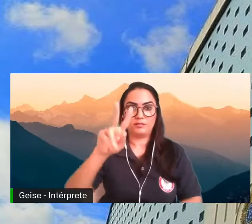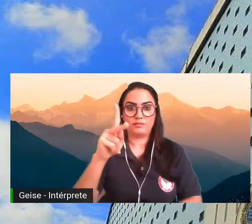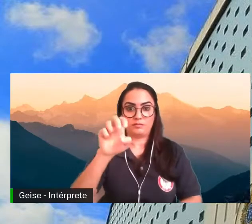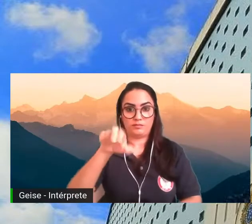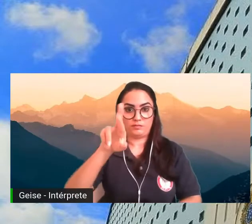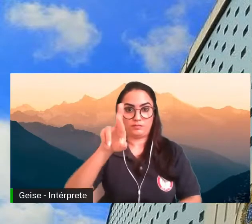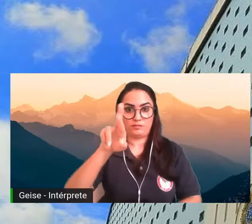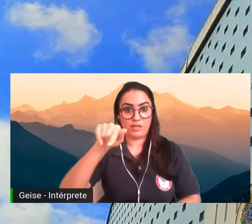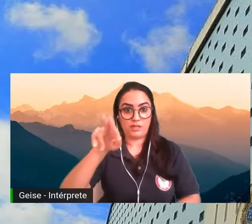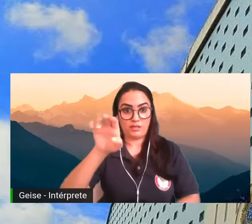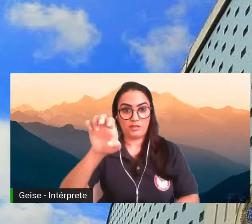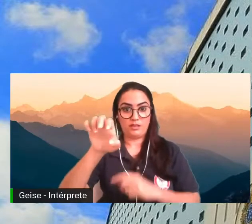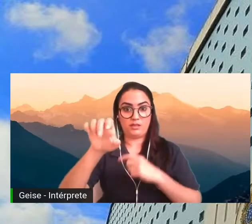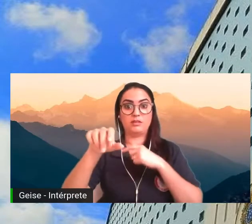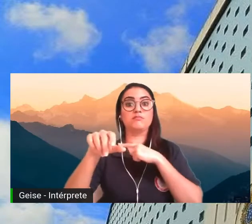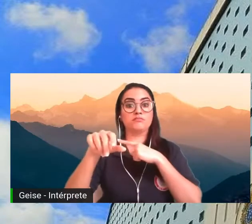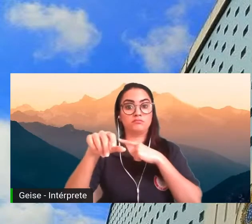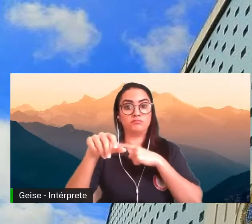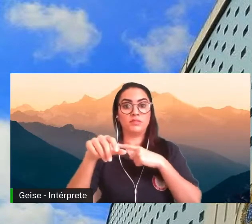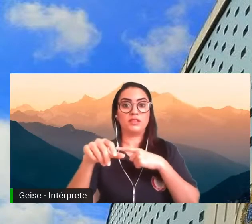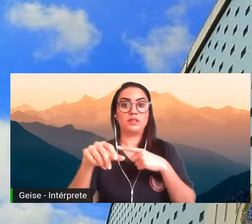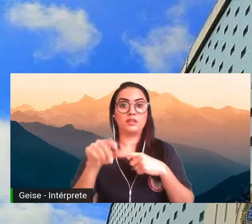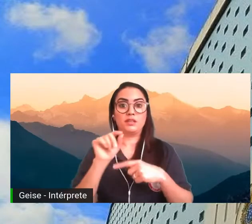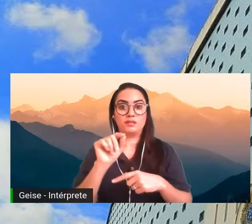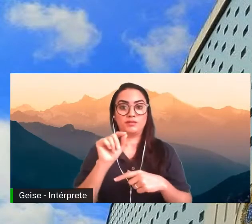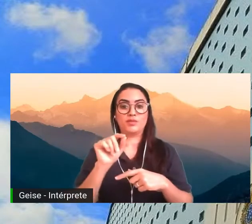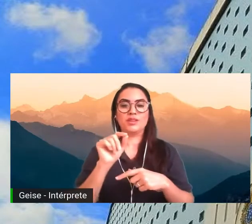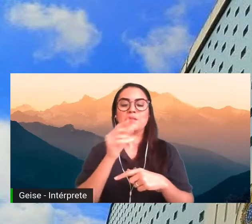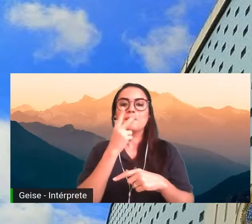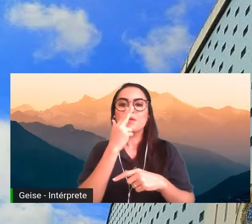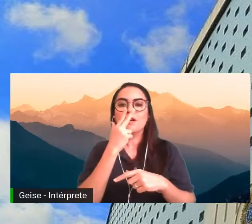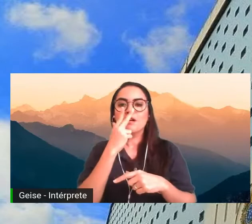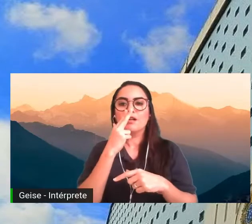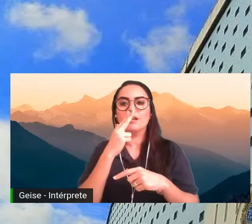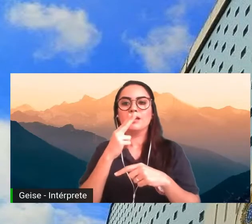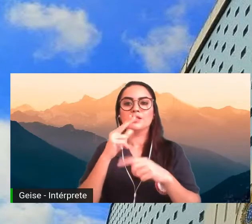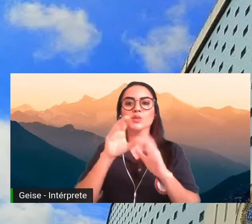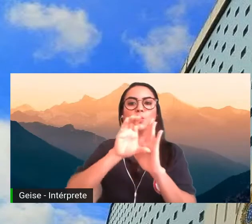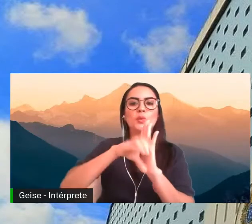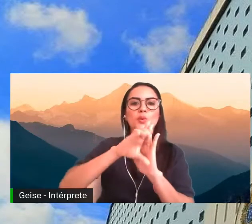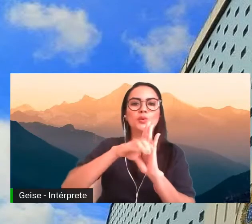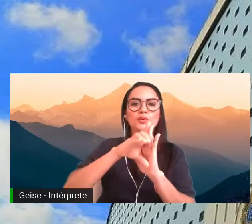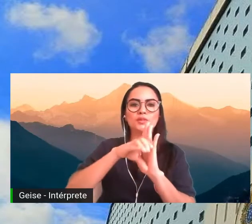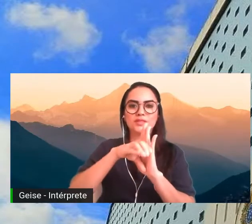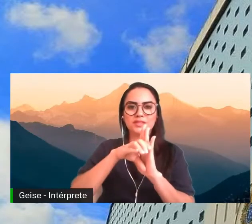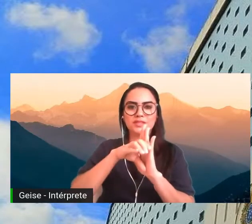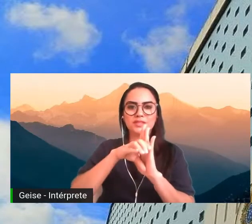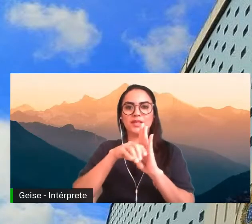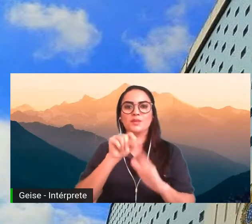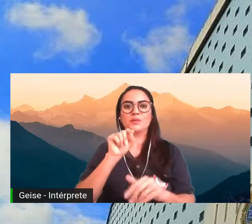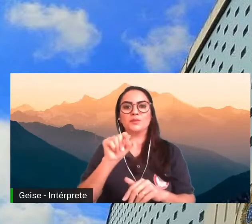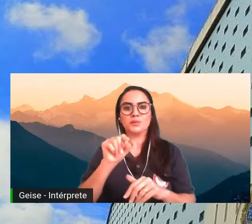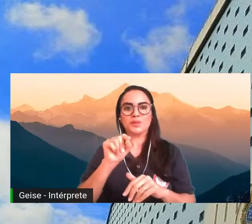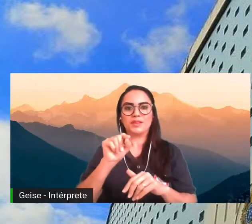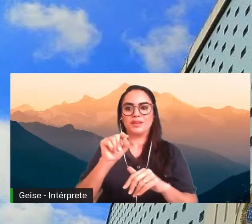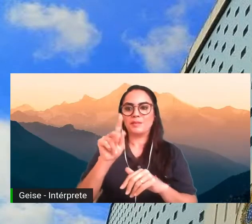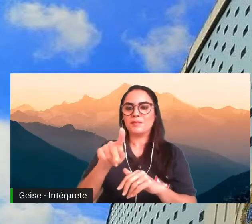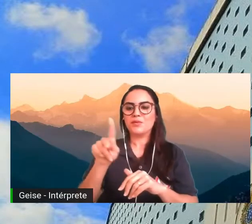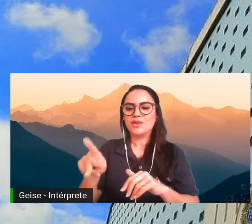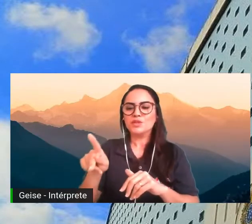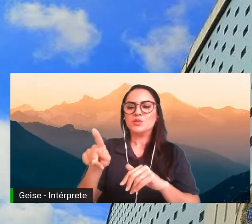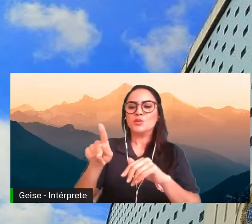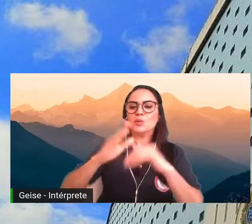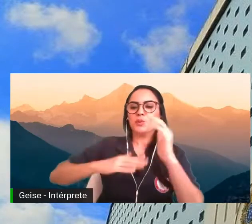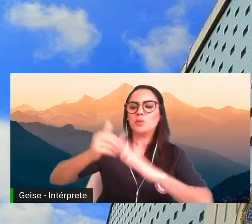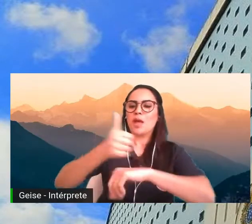uma redução de sentido no ideário neoliberal. De competência, nós todos professores temos que ser competentes. Ninguém